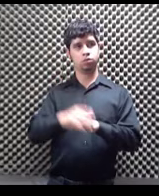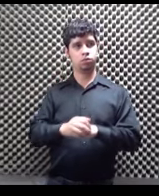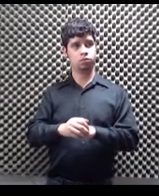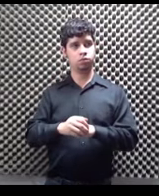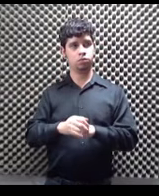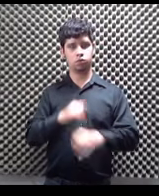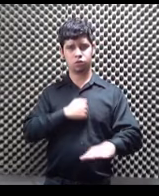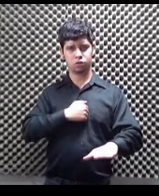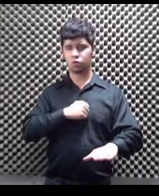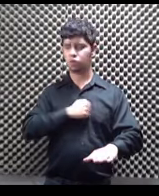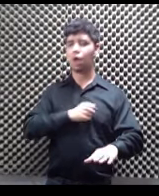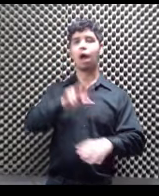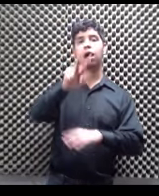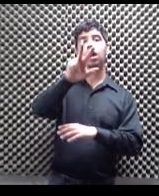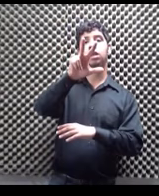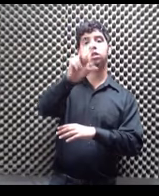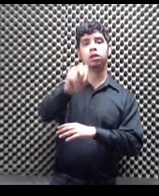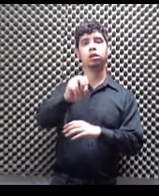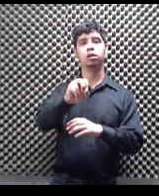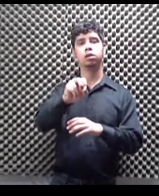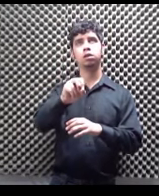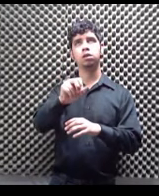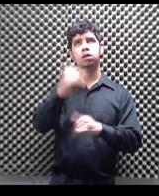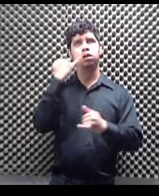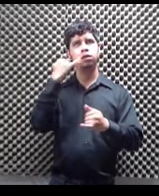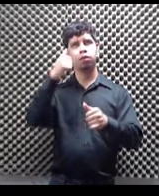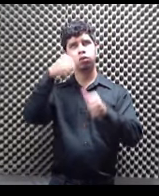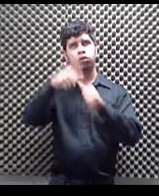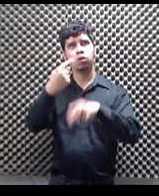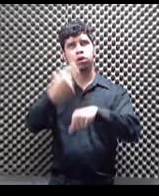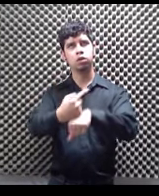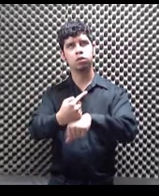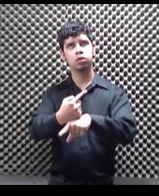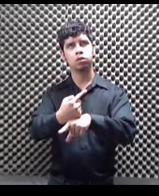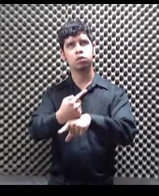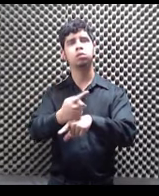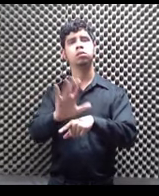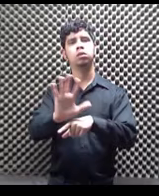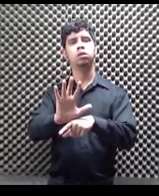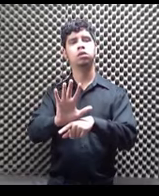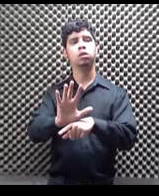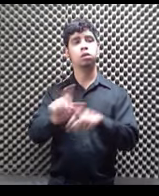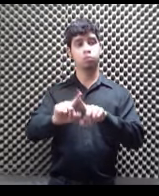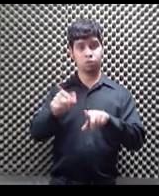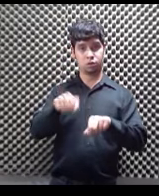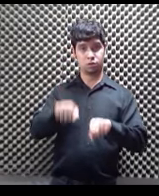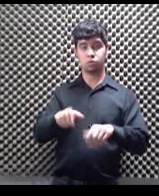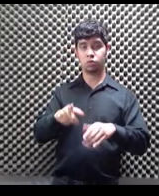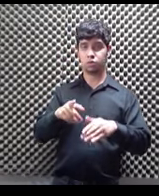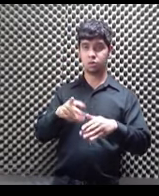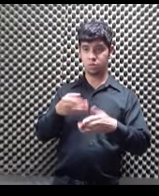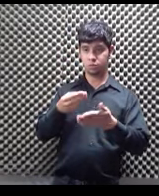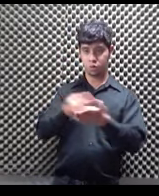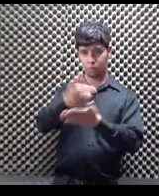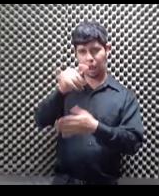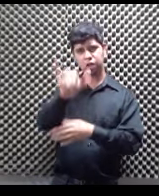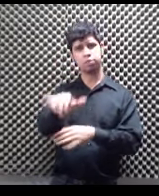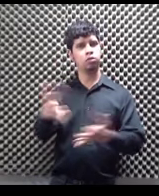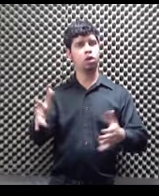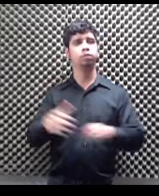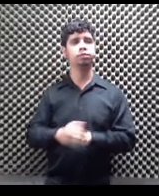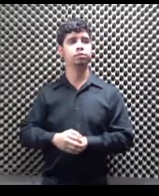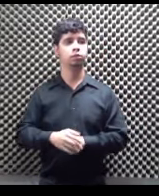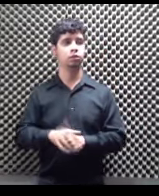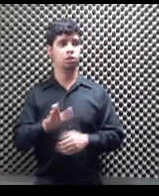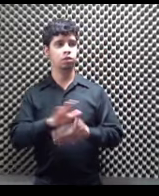a 30, creo que, si mal no recuerdo. O sea que, y allí pueden conseguir. Y se pueden comprar allí, muy sí. Bien. Y